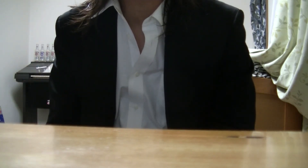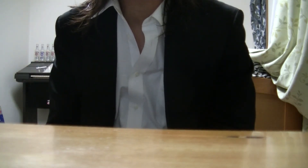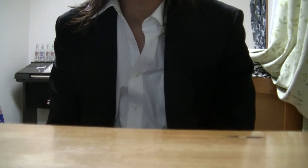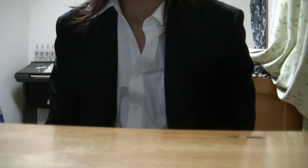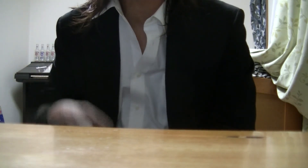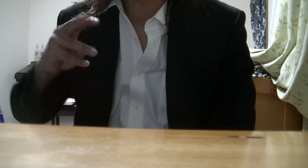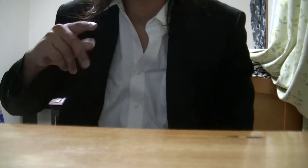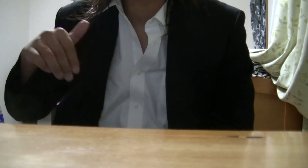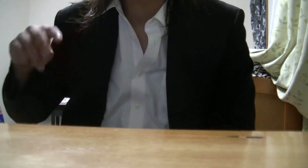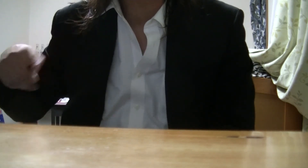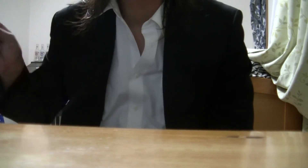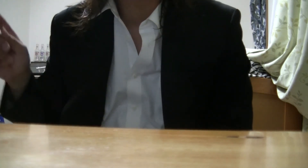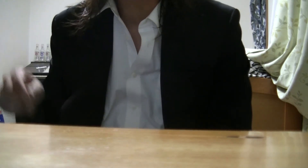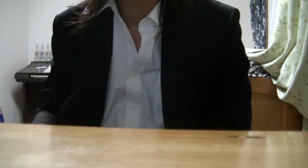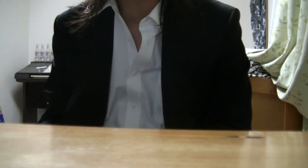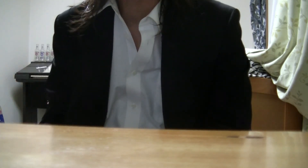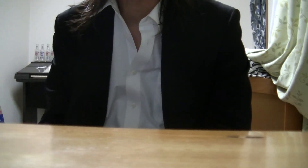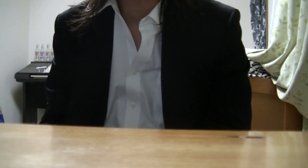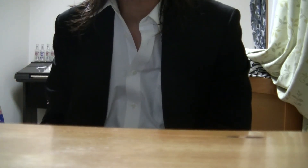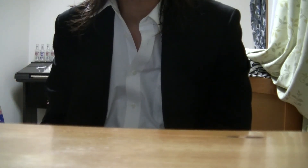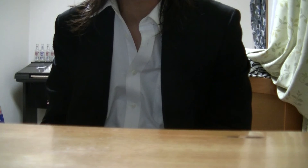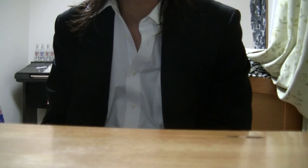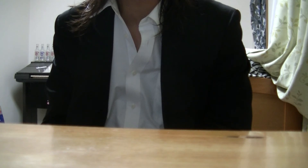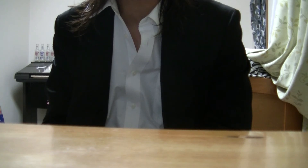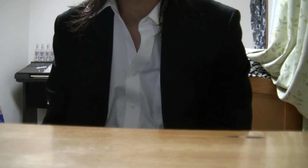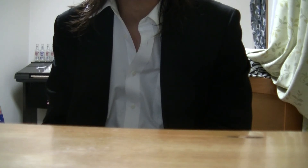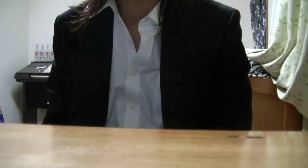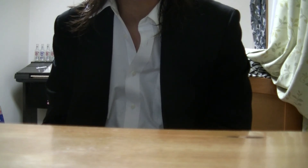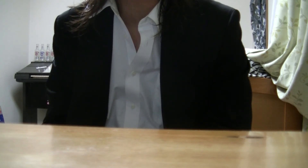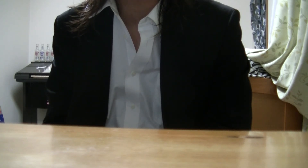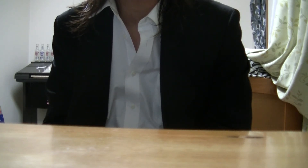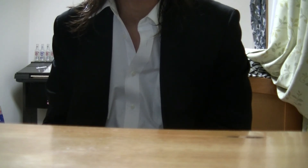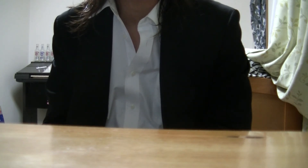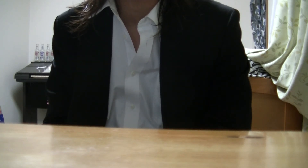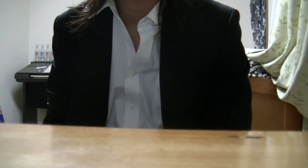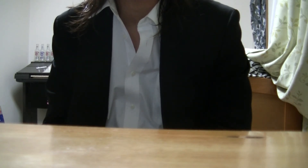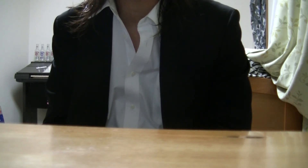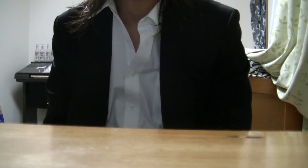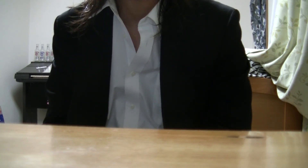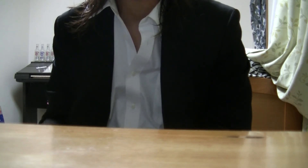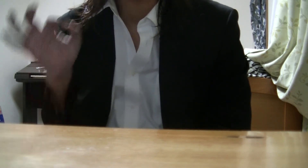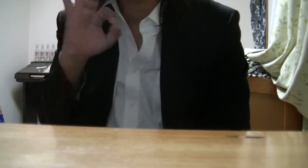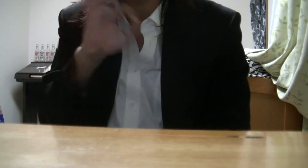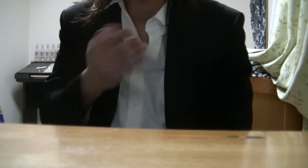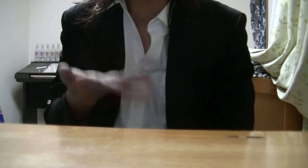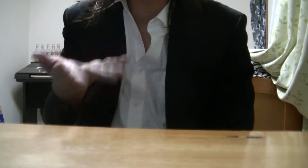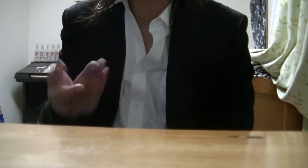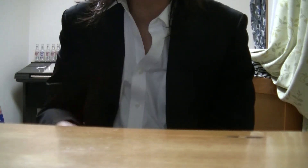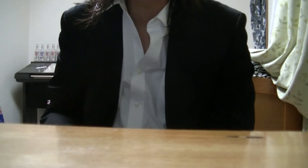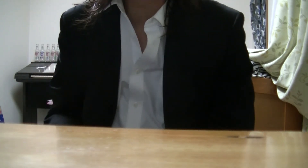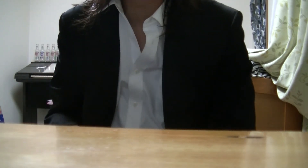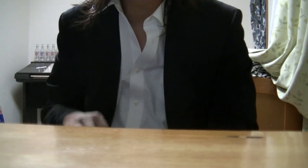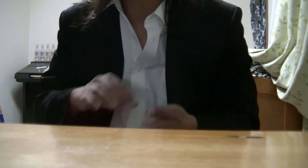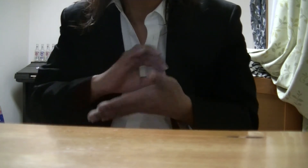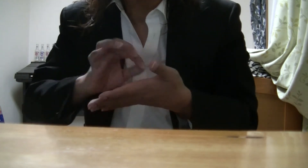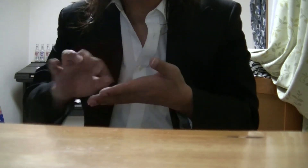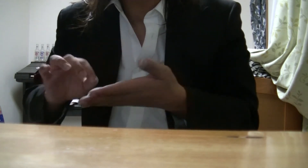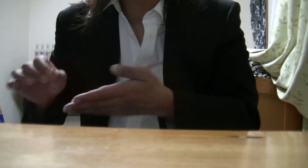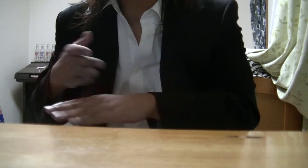して、伏瀬博士、飲食店かサービスか、それね、めちゃくちゃロジカルなんですよ、超イケてるん